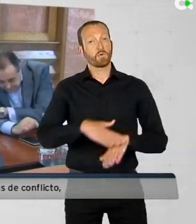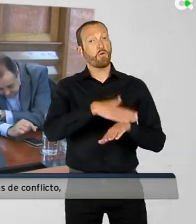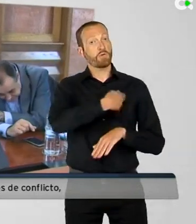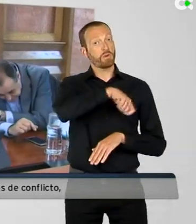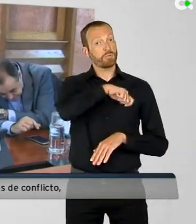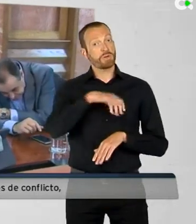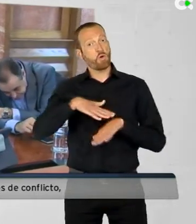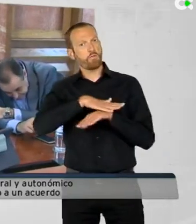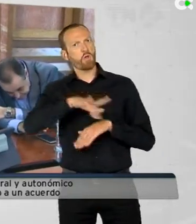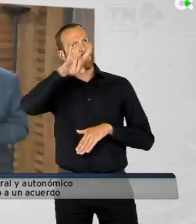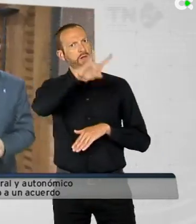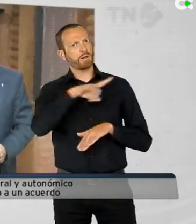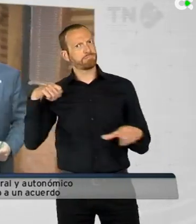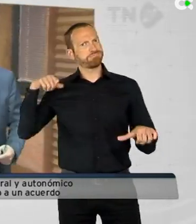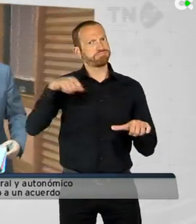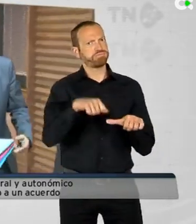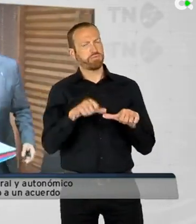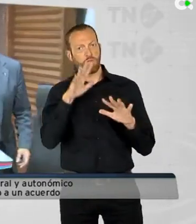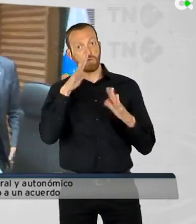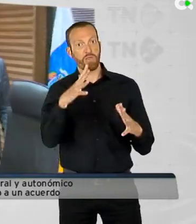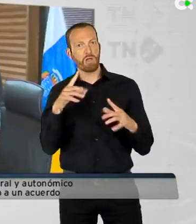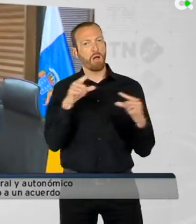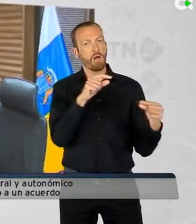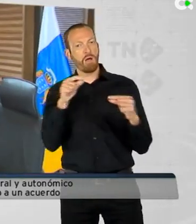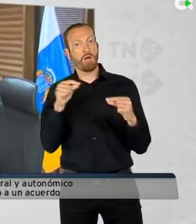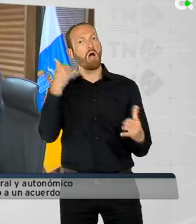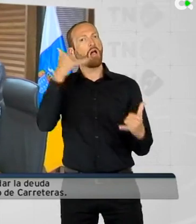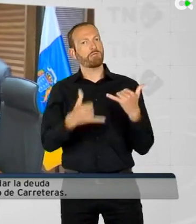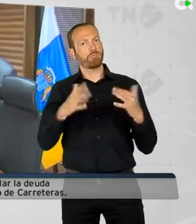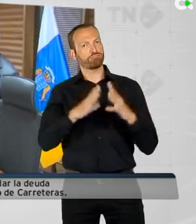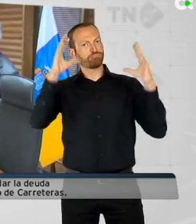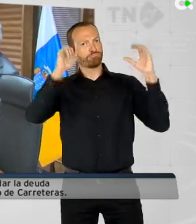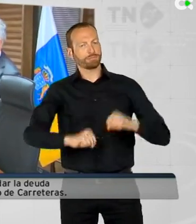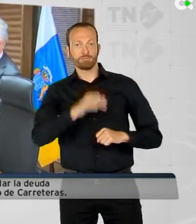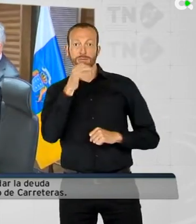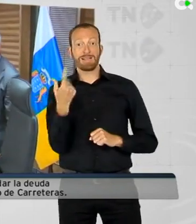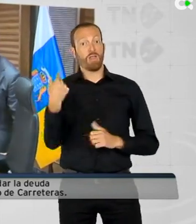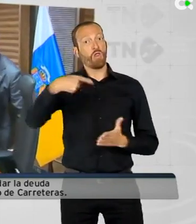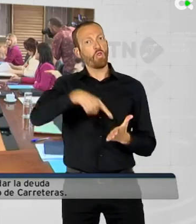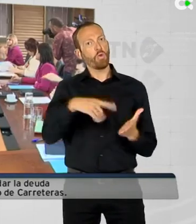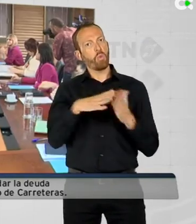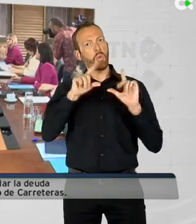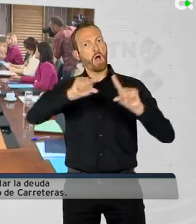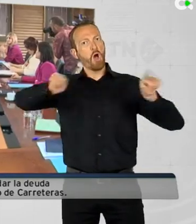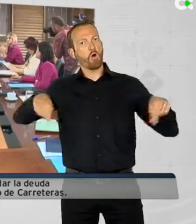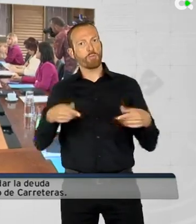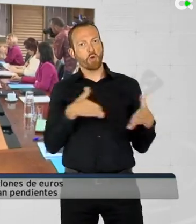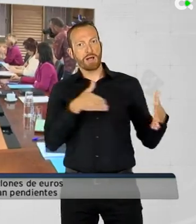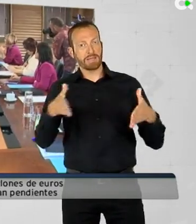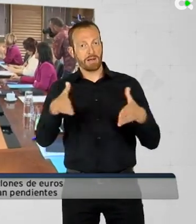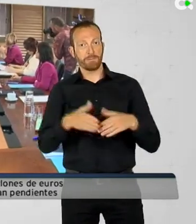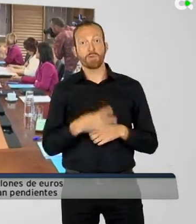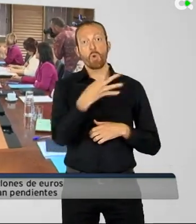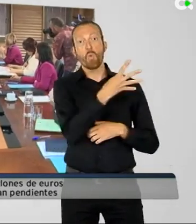Tras 10 años de conflicto, gobierno central y autonómico han llegado a un acuerdo para saldar la deuda del convenio de carreteras.